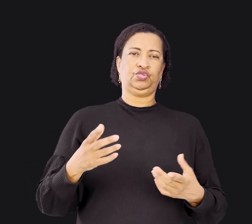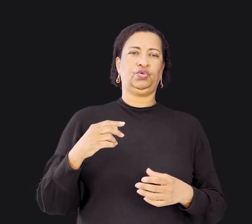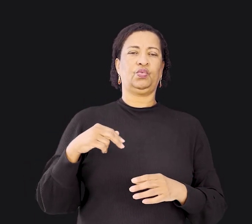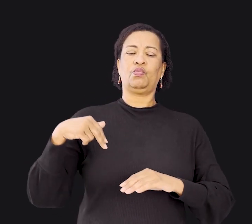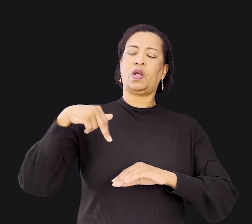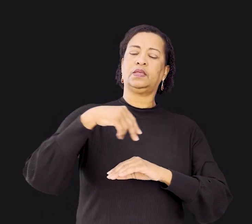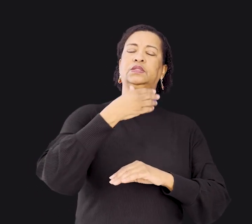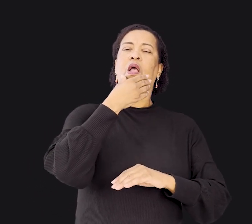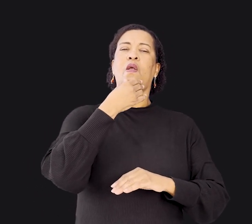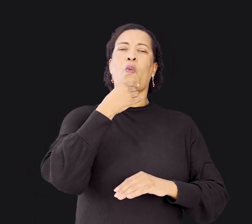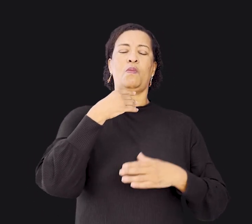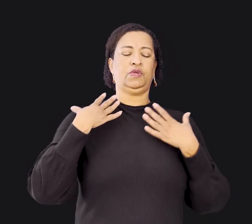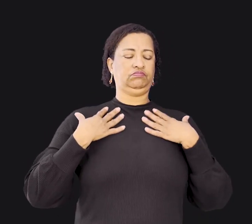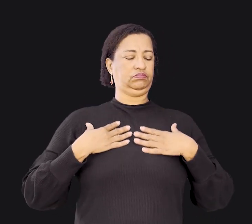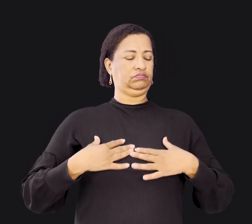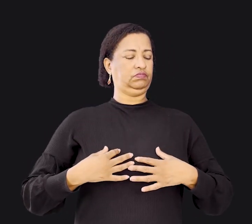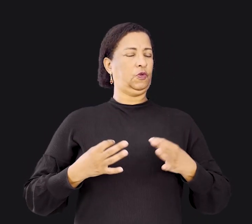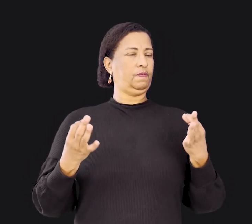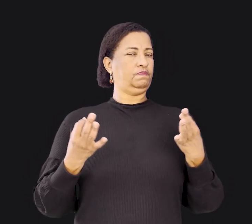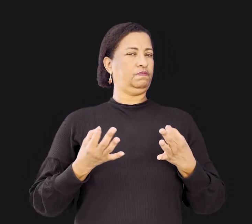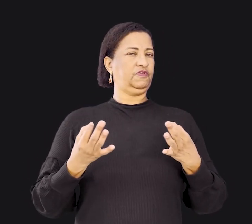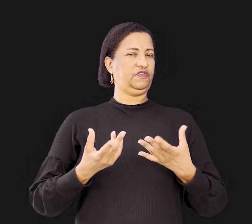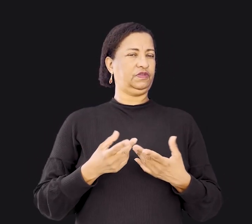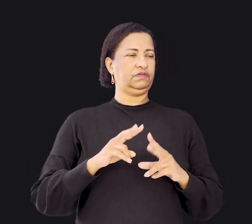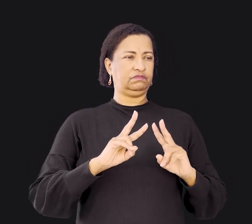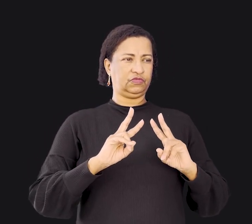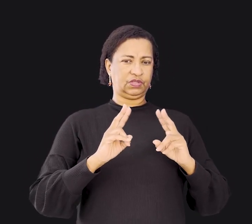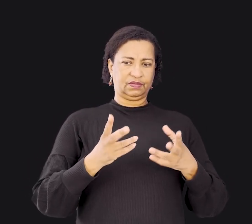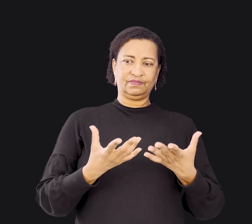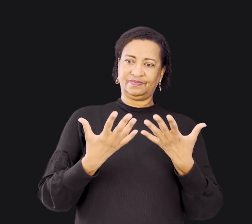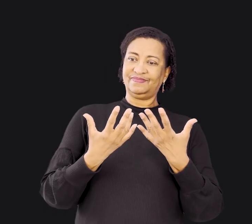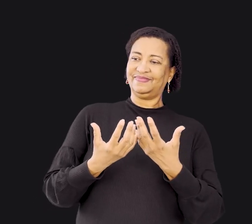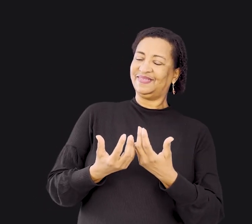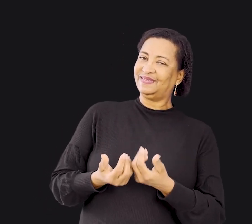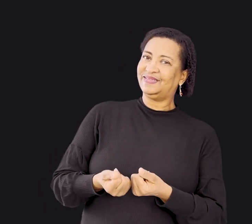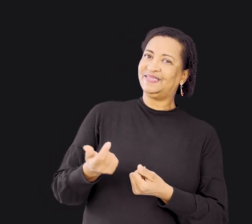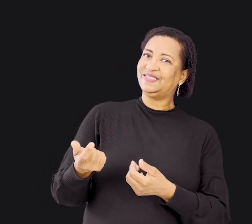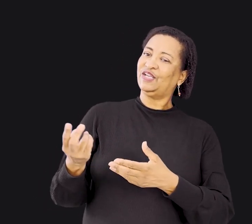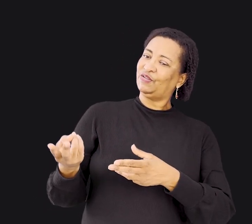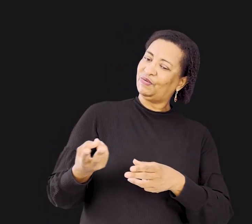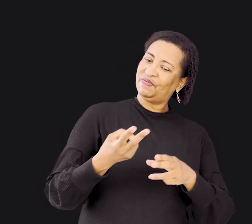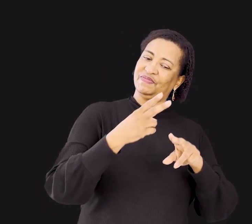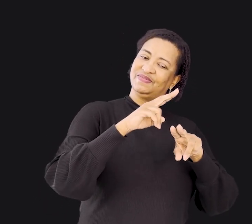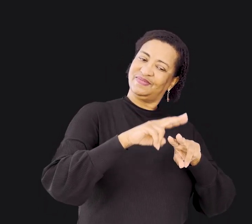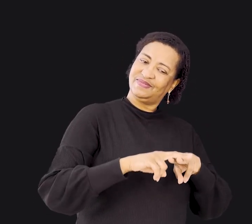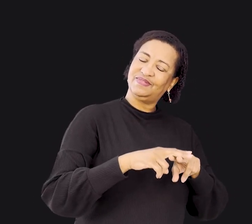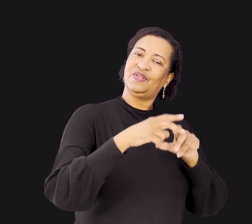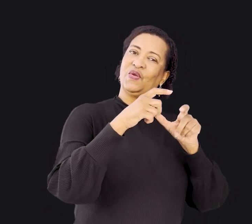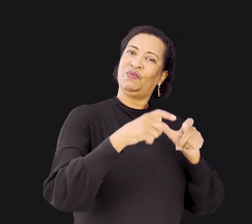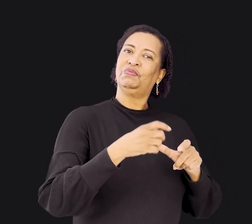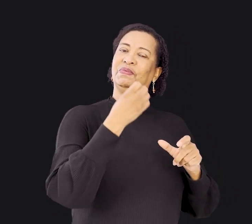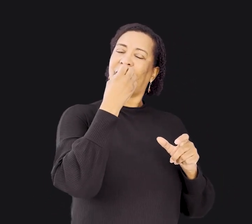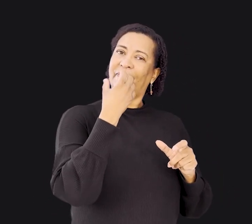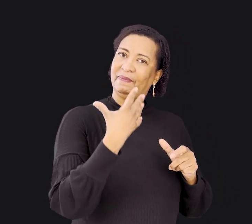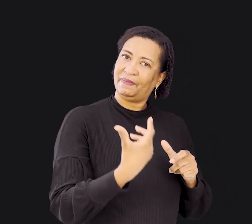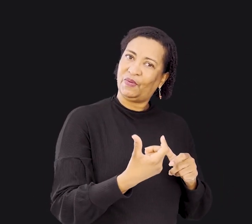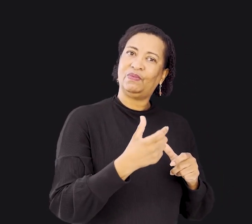bem vestido. Você o recebe e o coloca sentado num bom lugar na igreja. Isso é